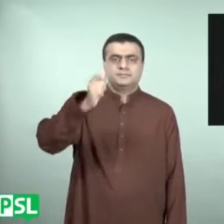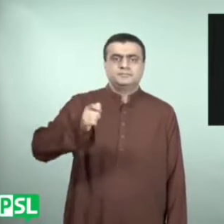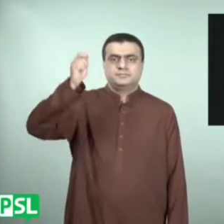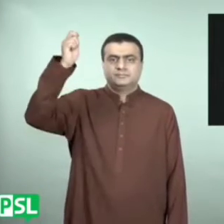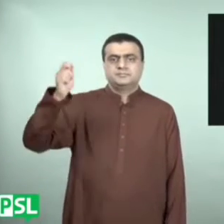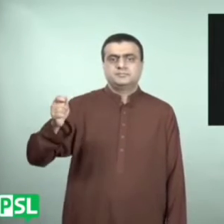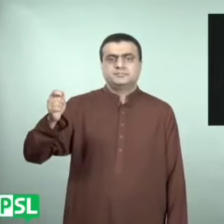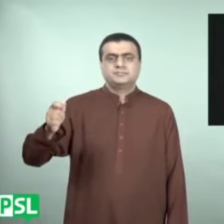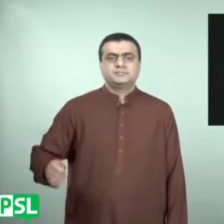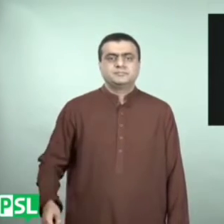سکویجی,